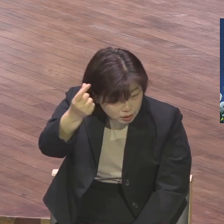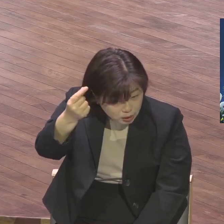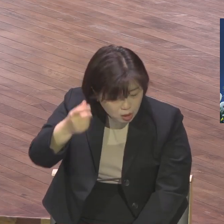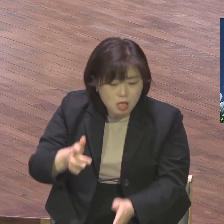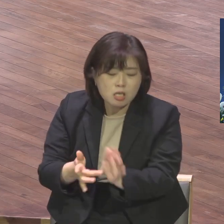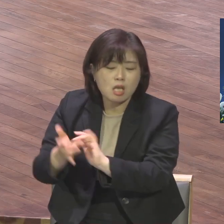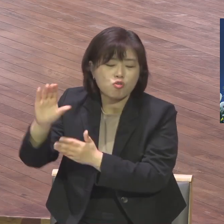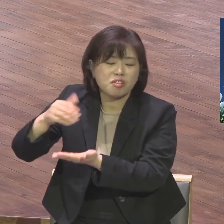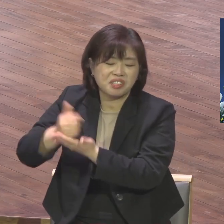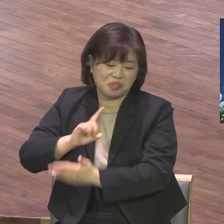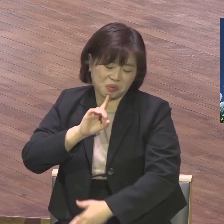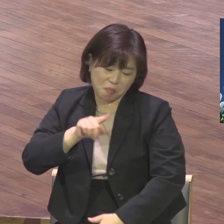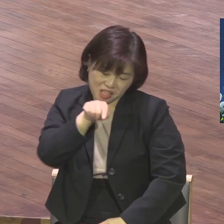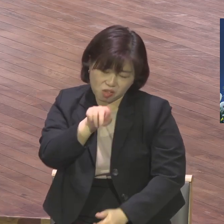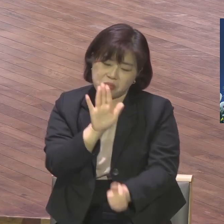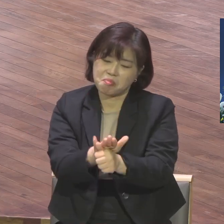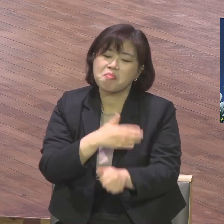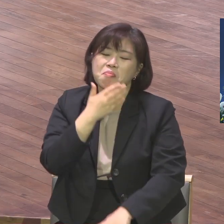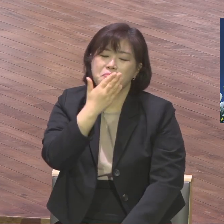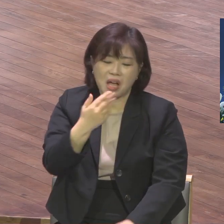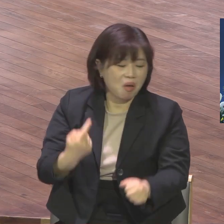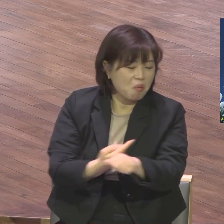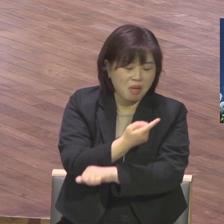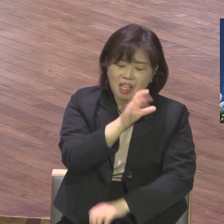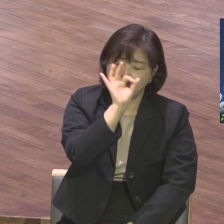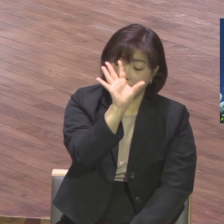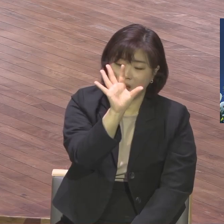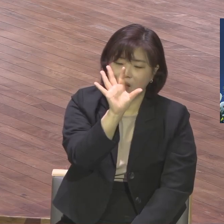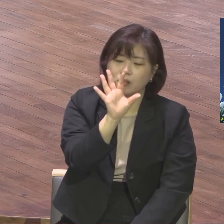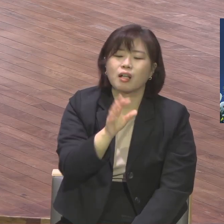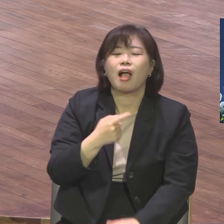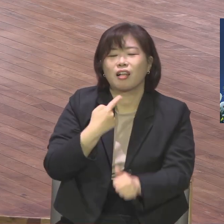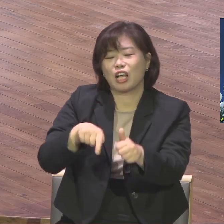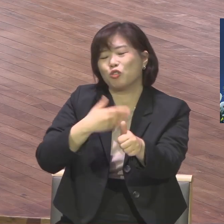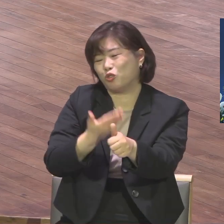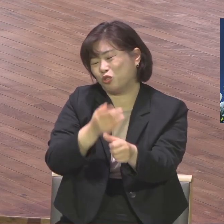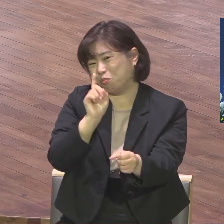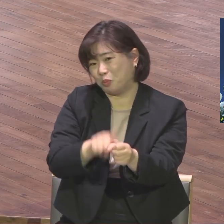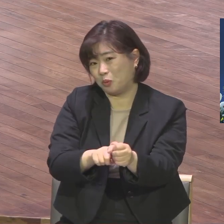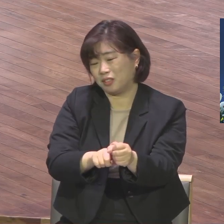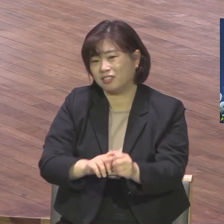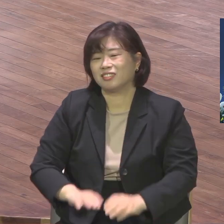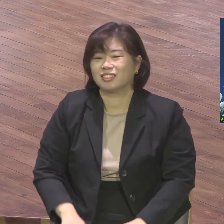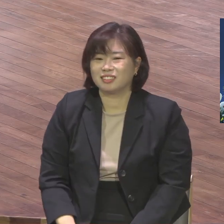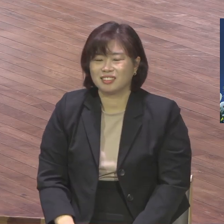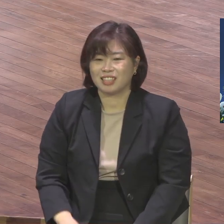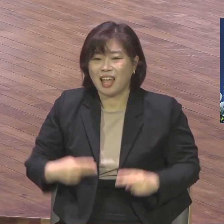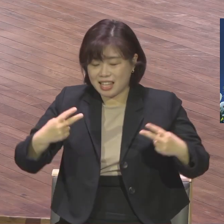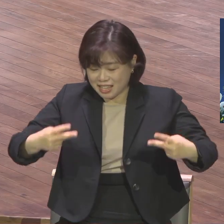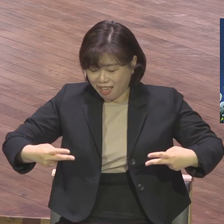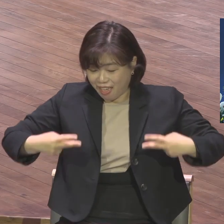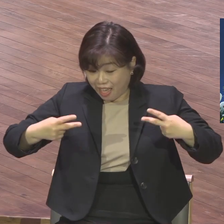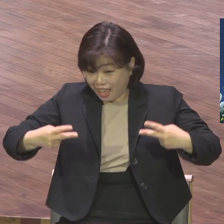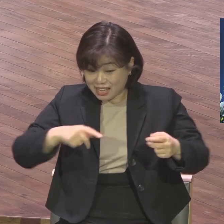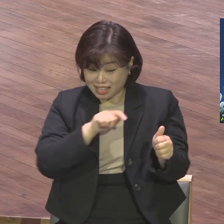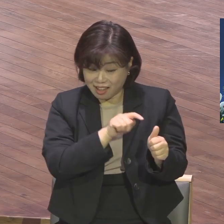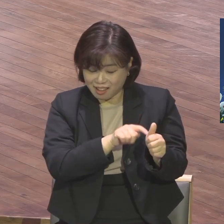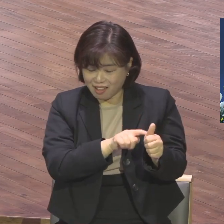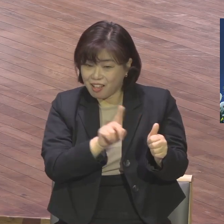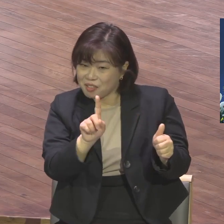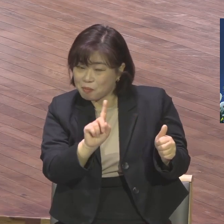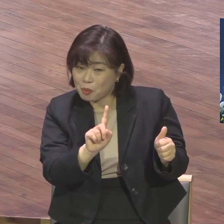엘리야는요 선지자들이 한 예언의 핵심은 장차 오실 메시아 예수 그리스도. 이